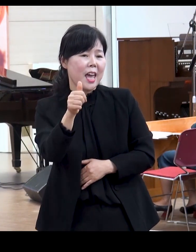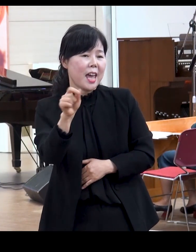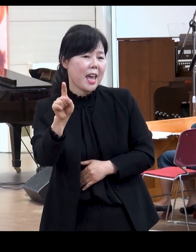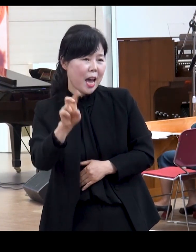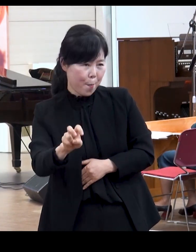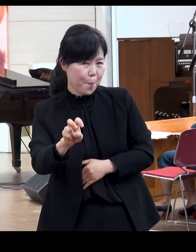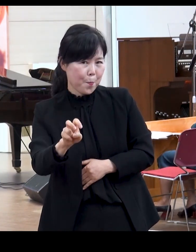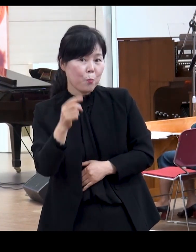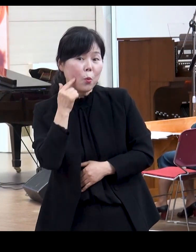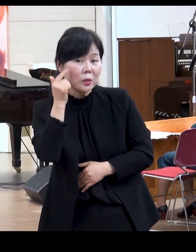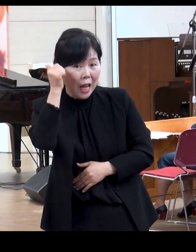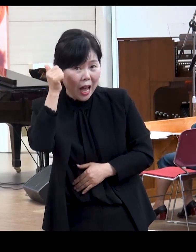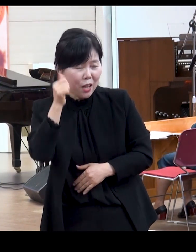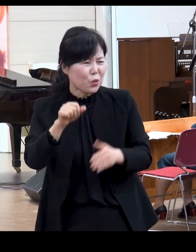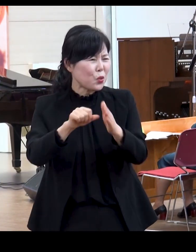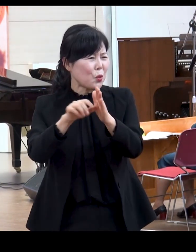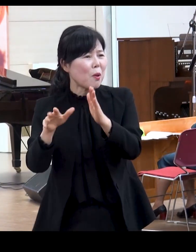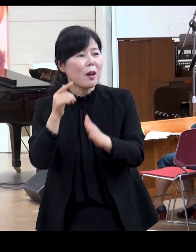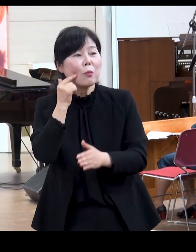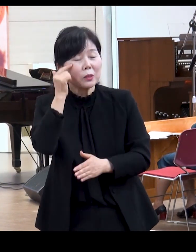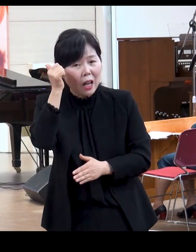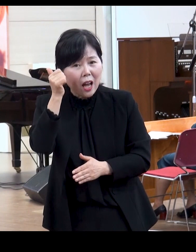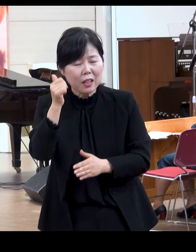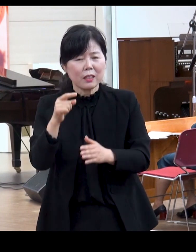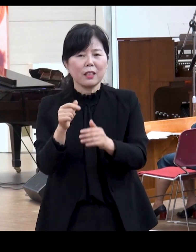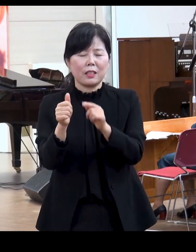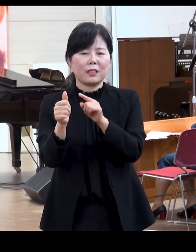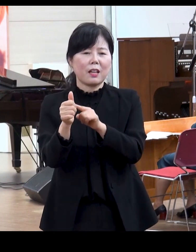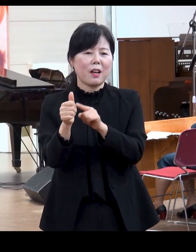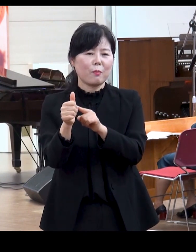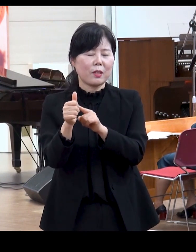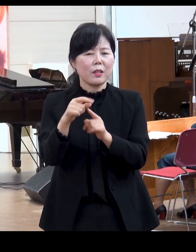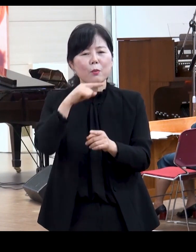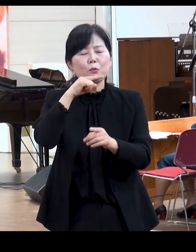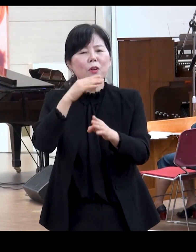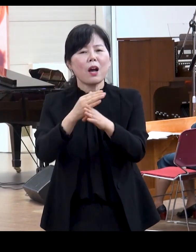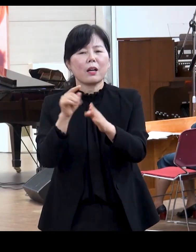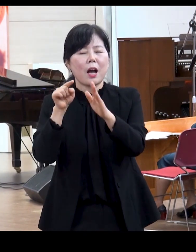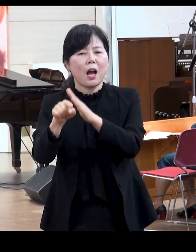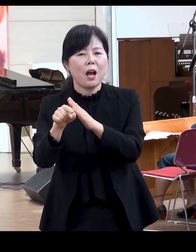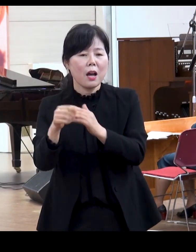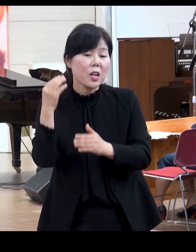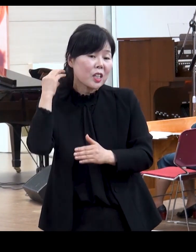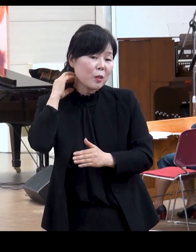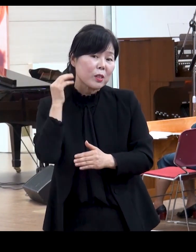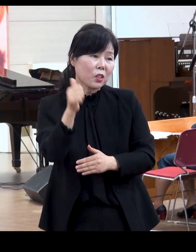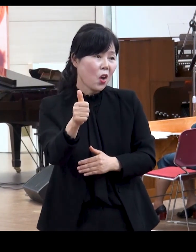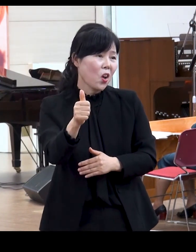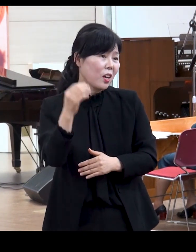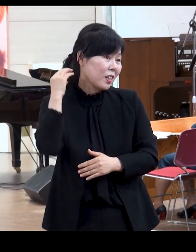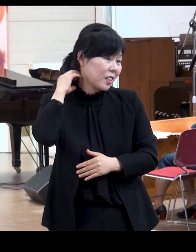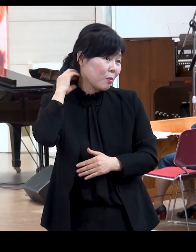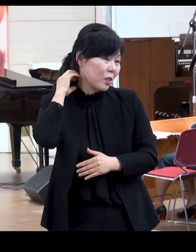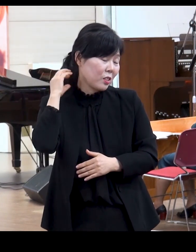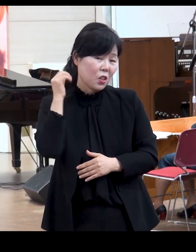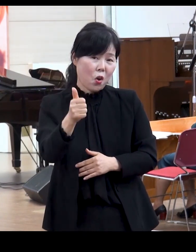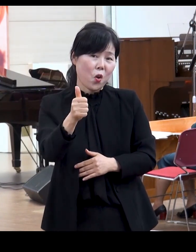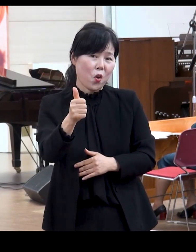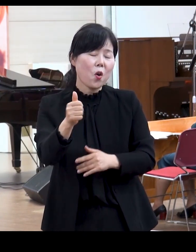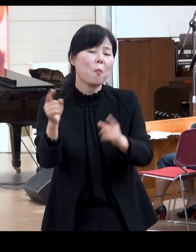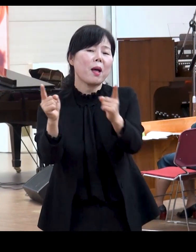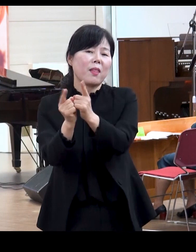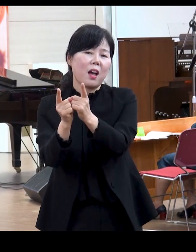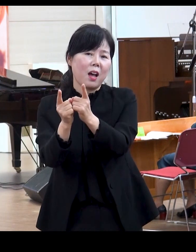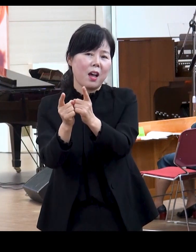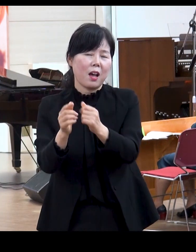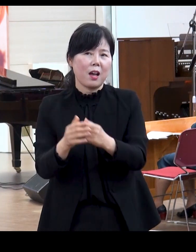1992년도 이야기입니다. 그때 빌리 그레함 목사님이 북한을 가서 김일성을 만난 적이 있어요. 근데 그때